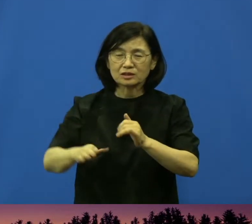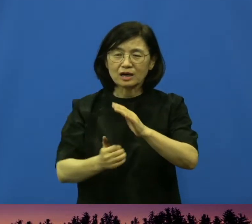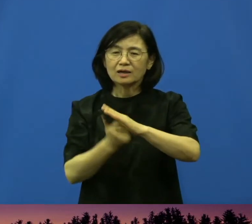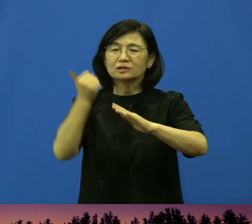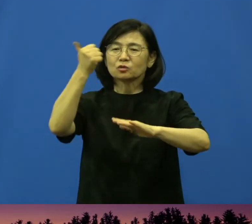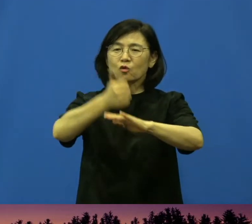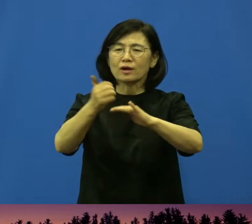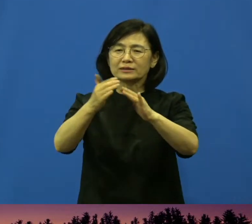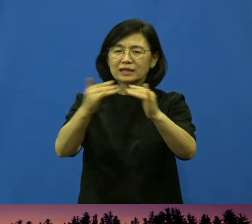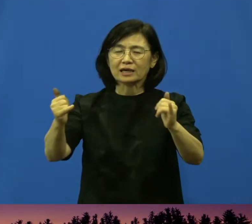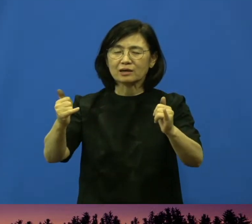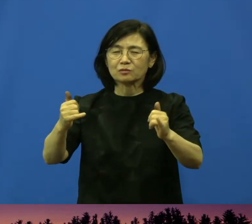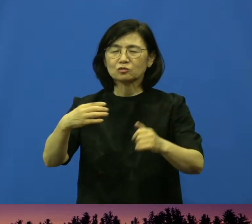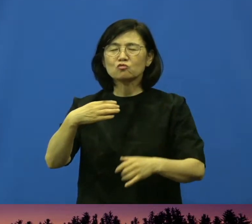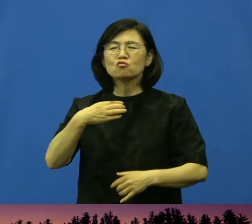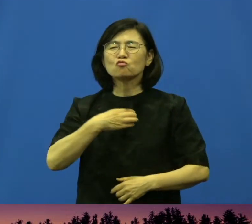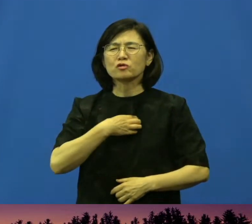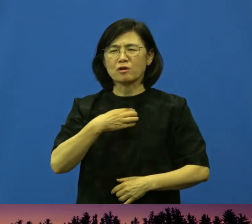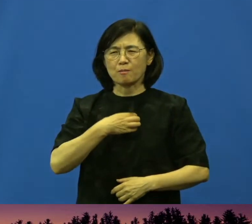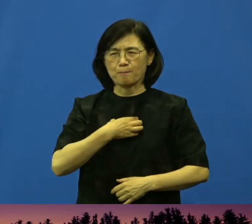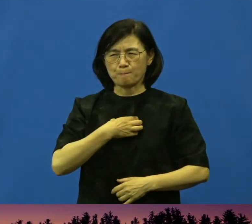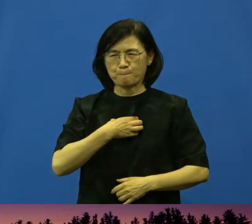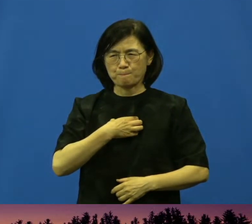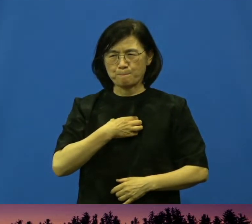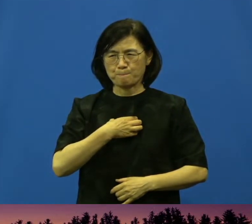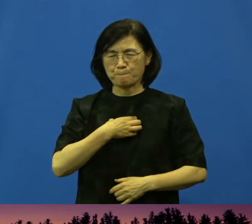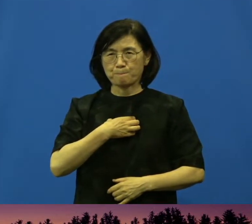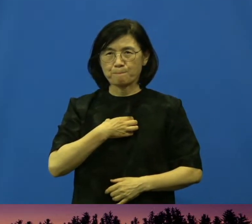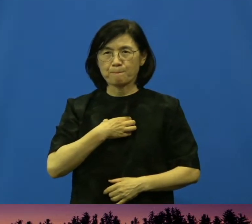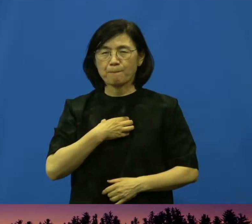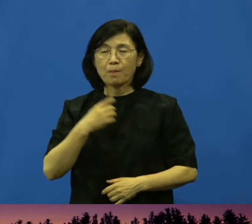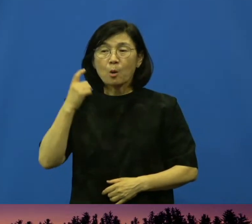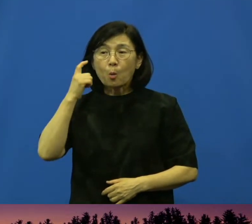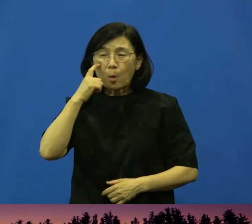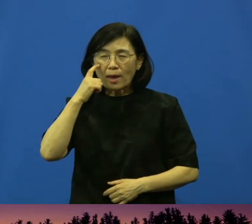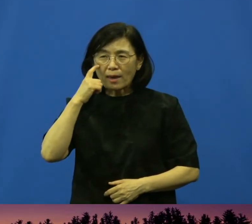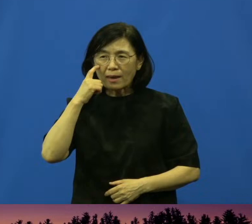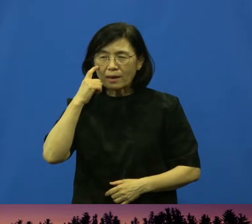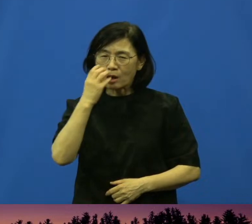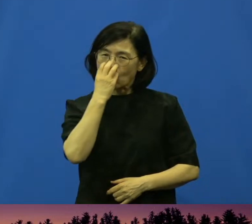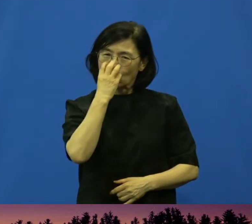왜 성공의 순간이 가장 위험한가? 육의 힘이 충천할 때예요.